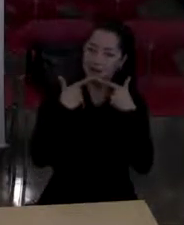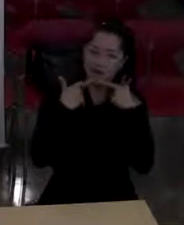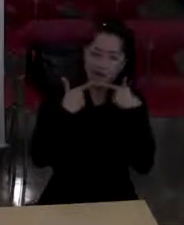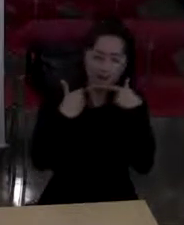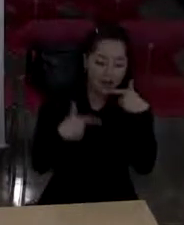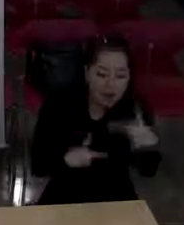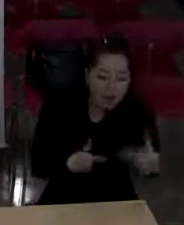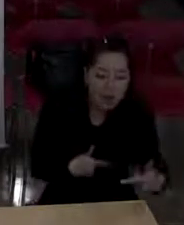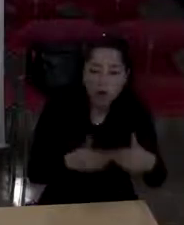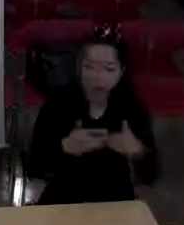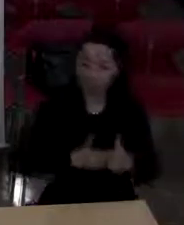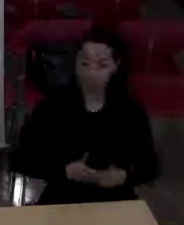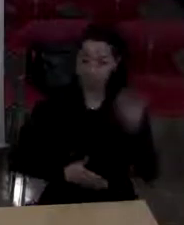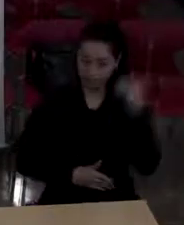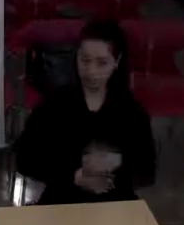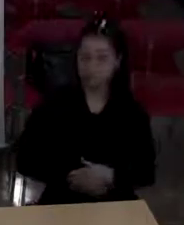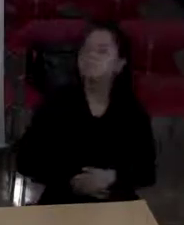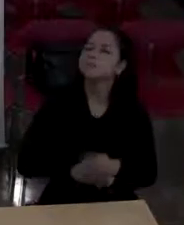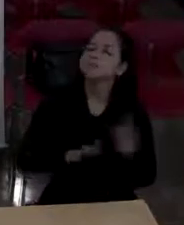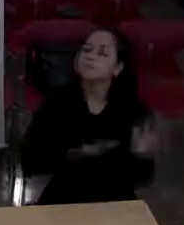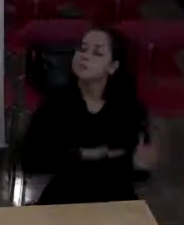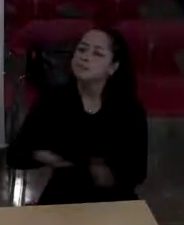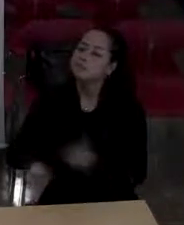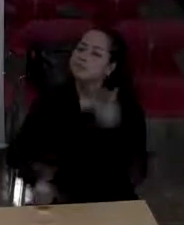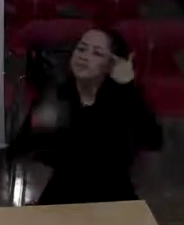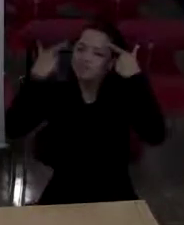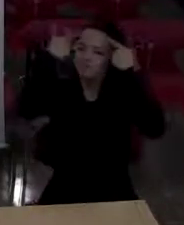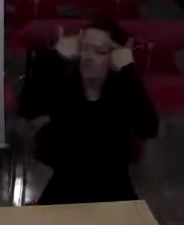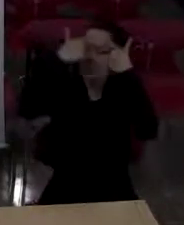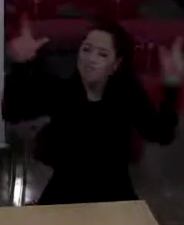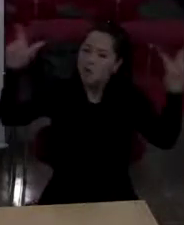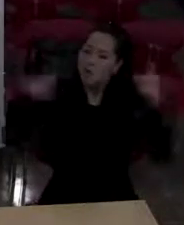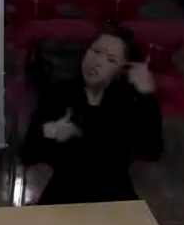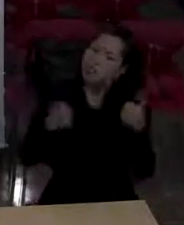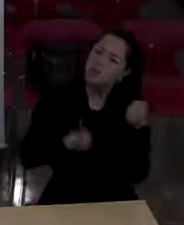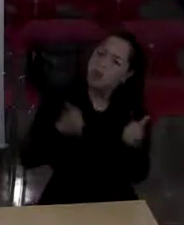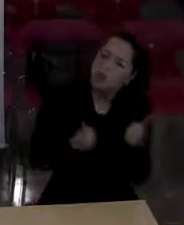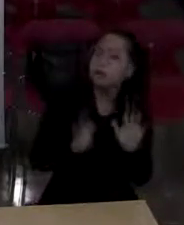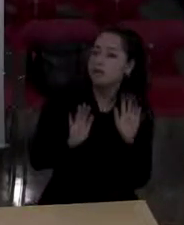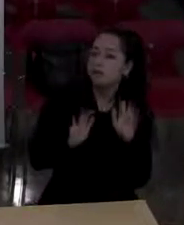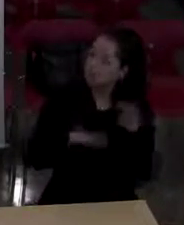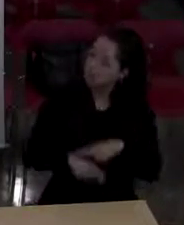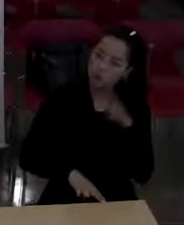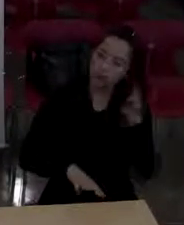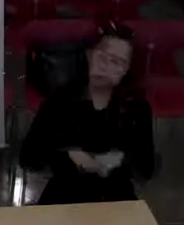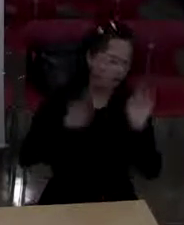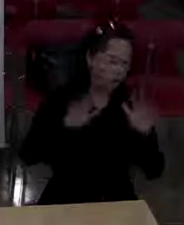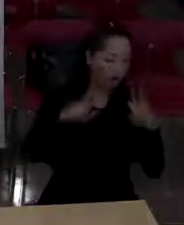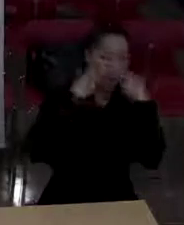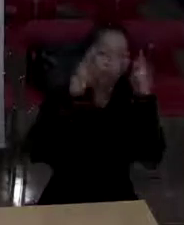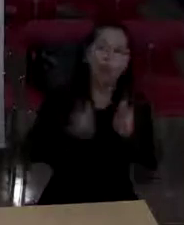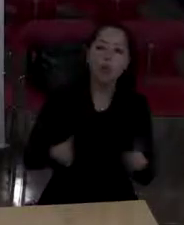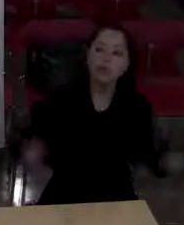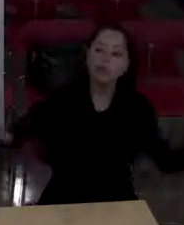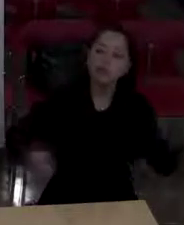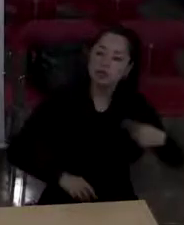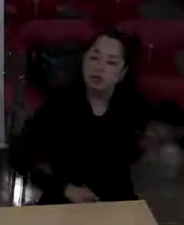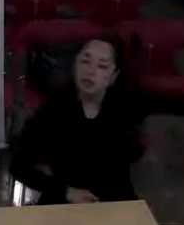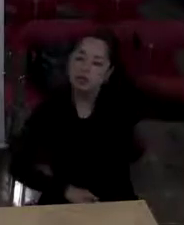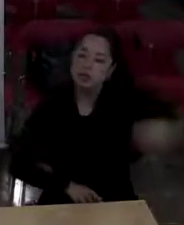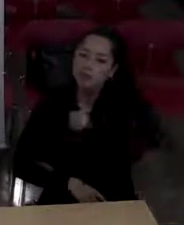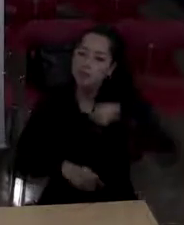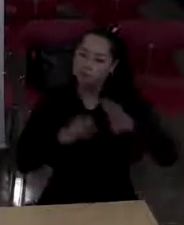simbolizar el mundo. Se nace con la capacidad para desarrollar ese instrumento mental propio de la especie, y tal como lo advierte Brunner en